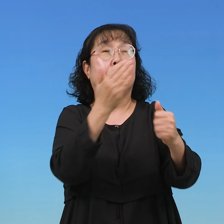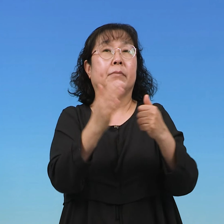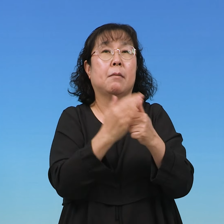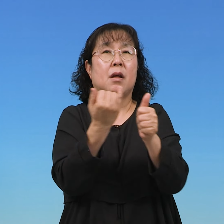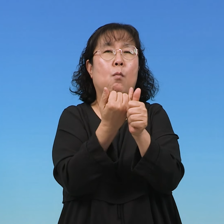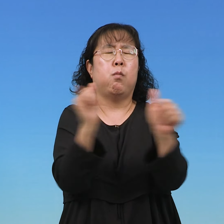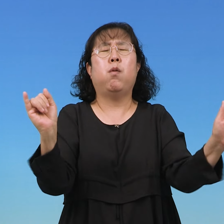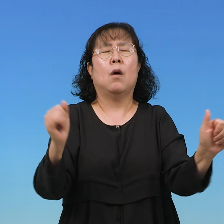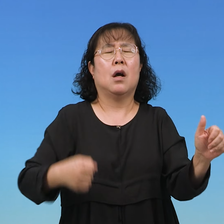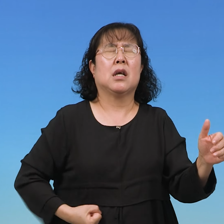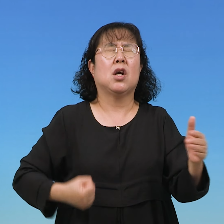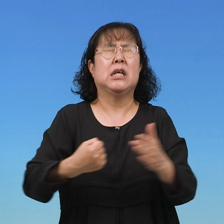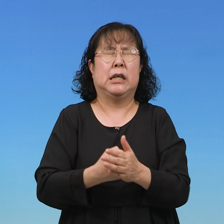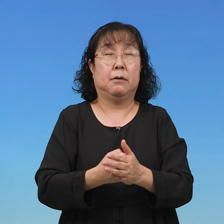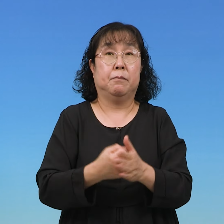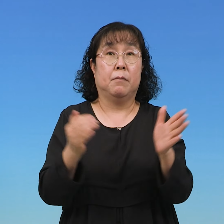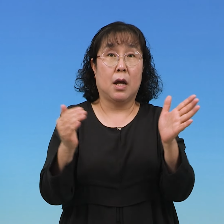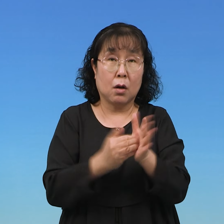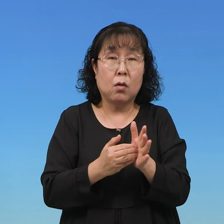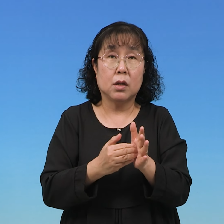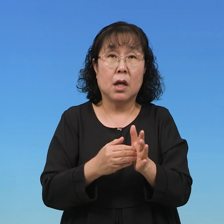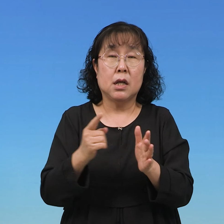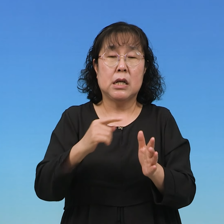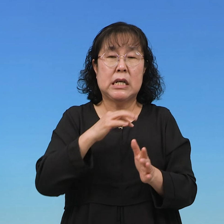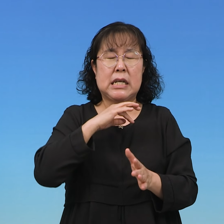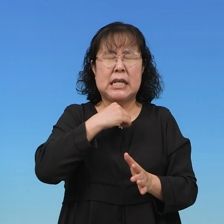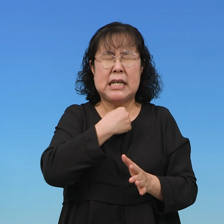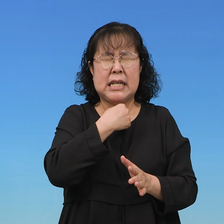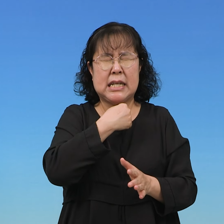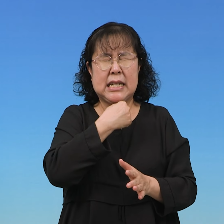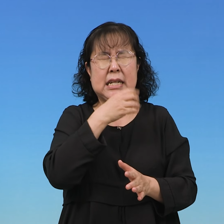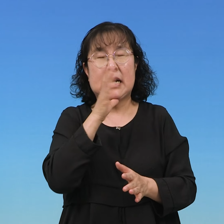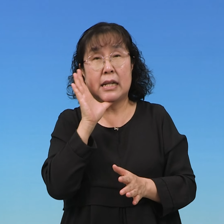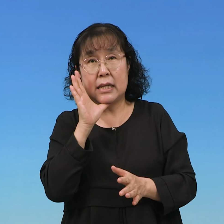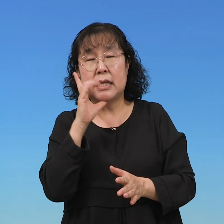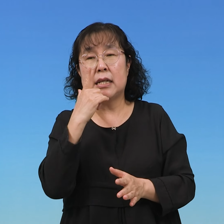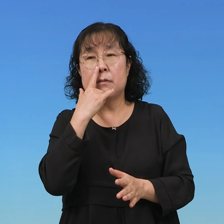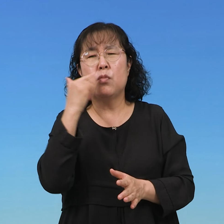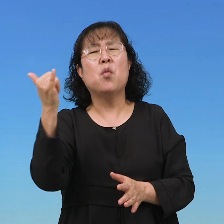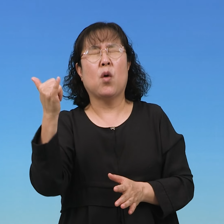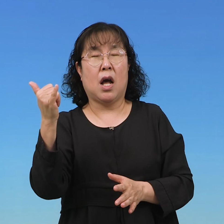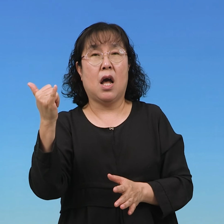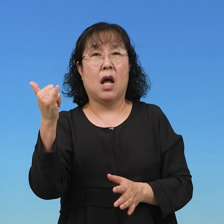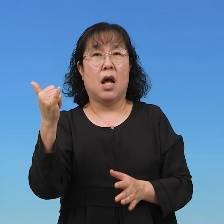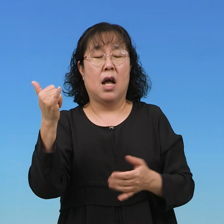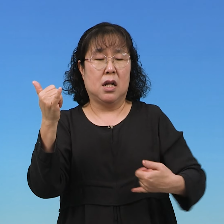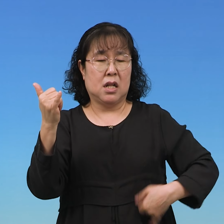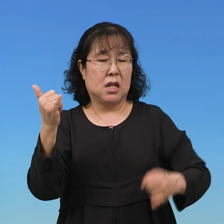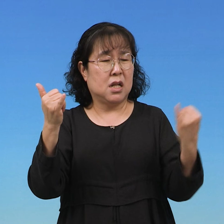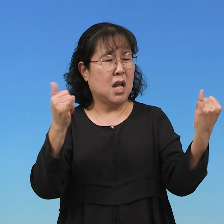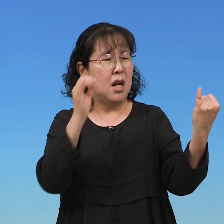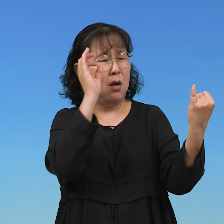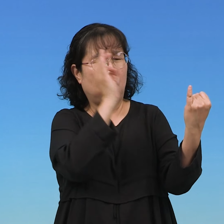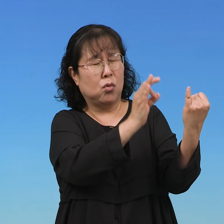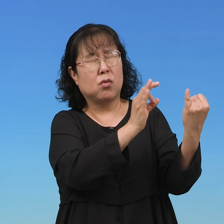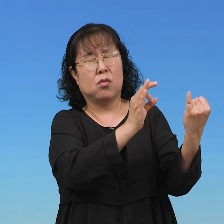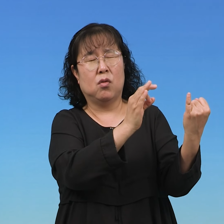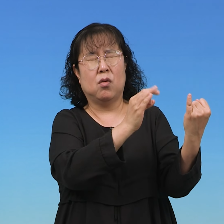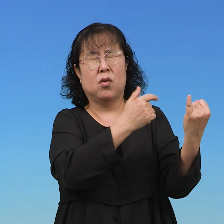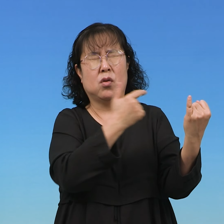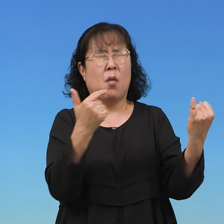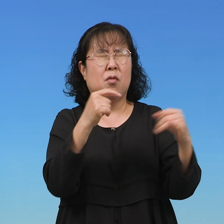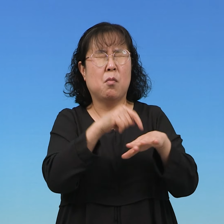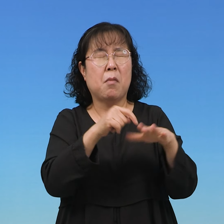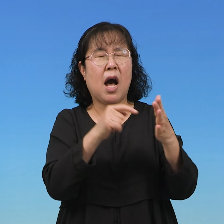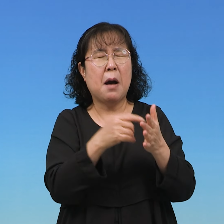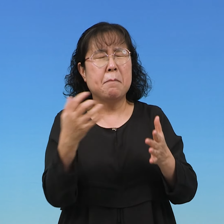이혼을 결정하고 그 과정에서 이 연세 드신 아버지 어머니가 눈이